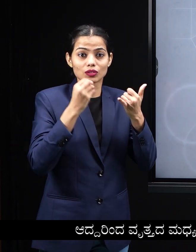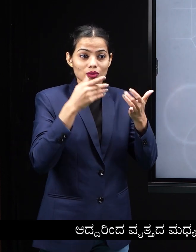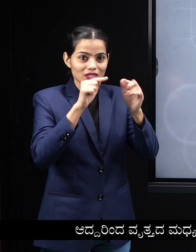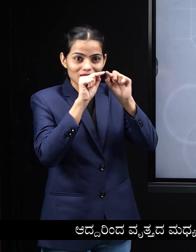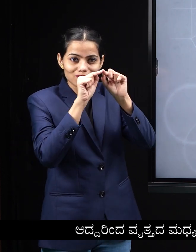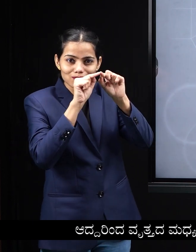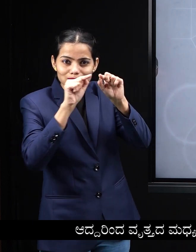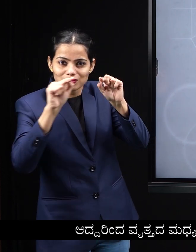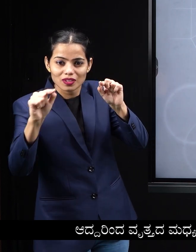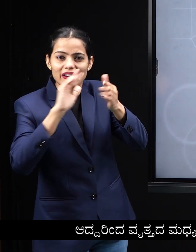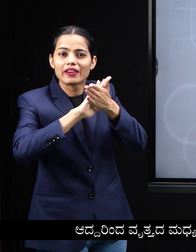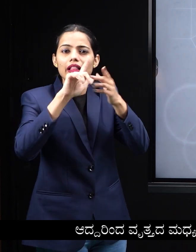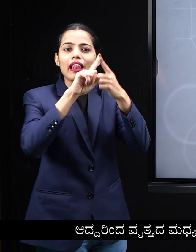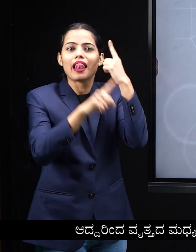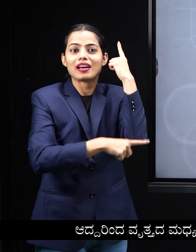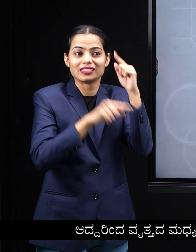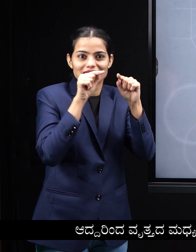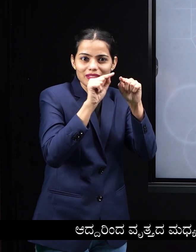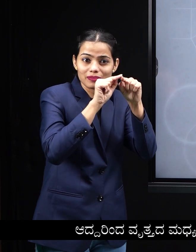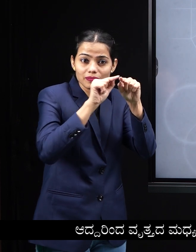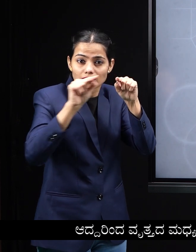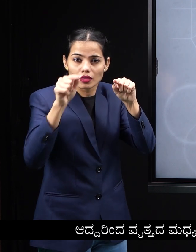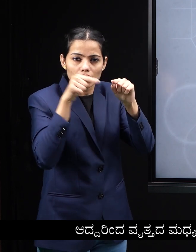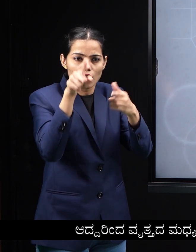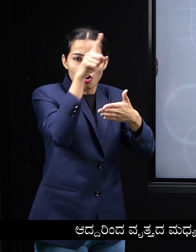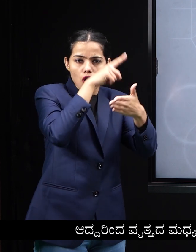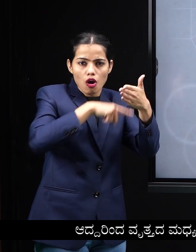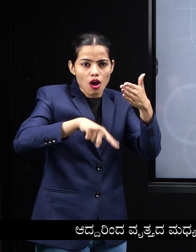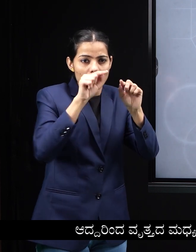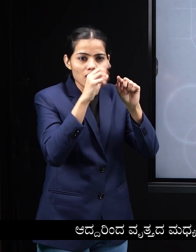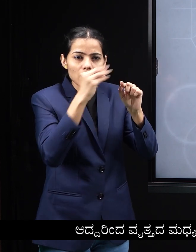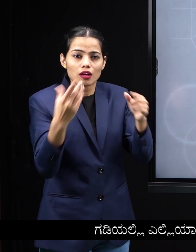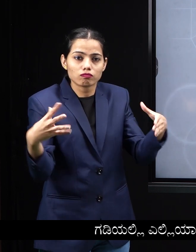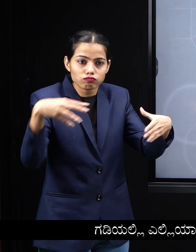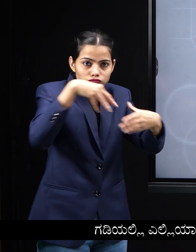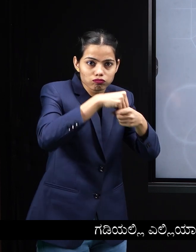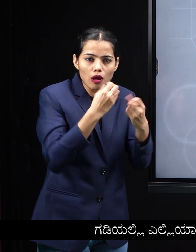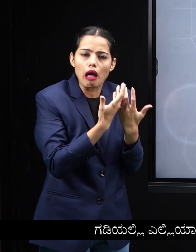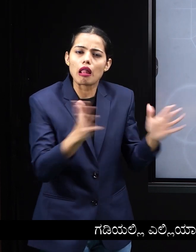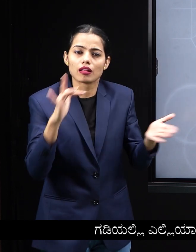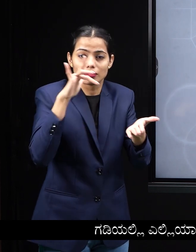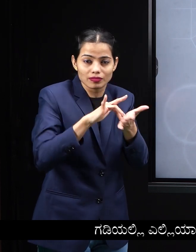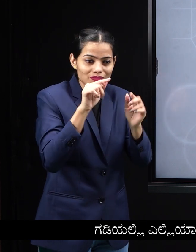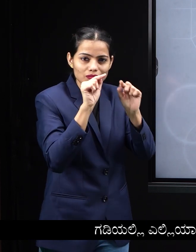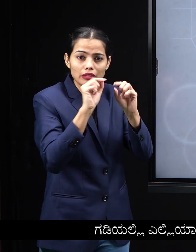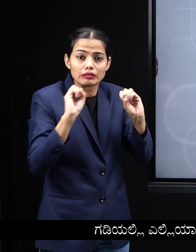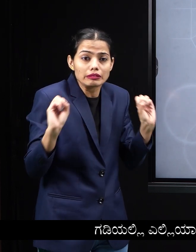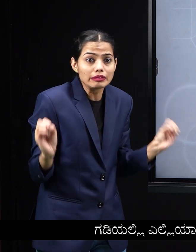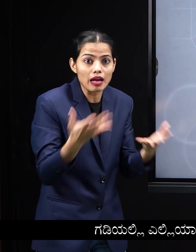ವೃತ್ತದ ಮಧ್ಯದಲ್ಲಿ ಪ್ರಾರಂಭವಾಗುವ ಅಥವಾ ಕೊನೆಗೊಳ್ಳುವ ಮತ್ತು ವೃತ್ತದ ಗಡಿಯಲ್ಲಿ ಎಲ್ಲಿಯಾದರೂ ಸೇರುವ